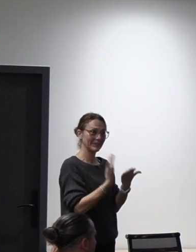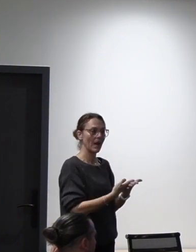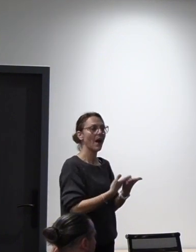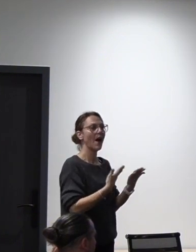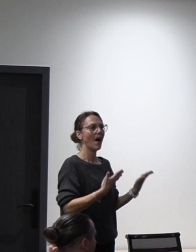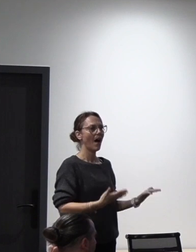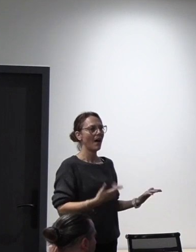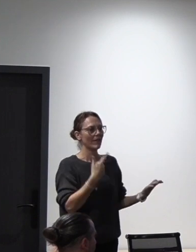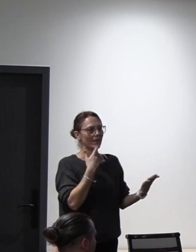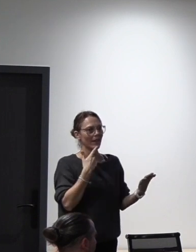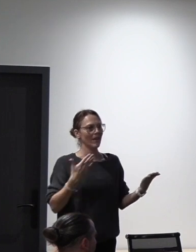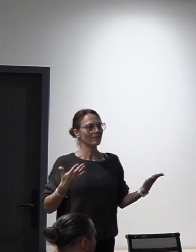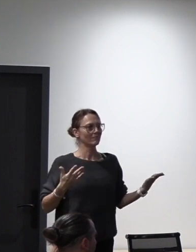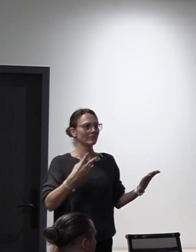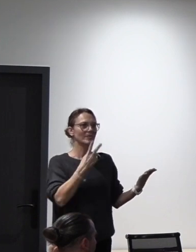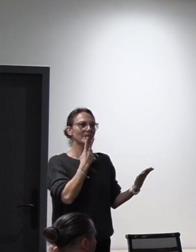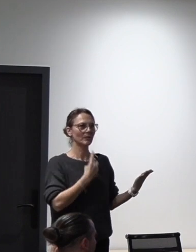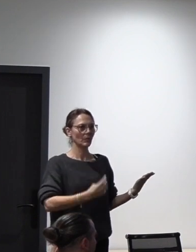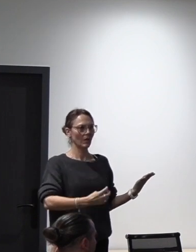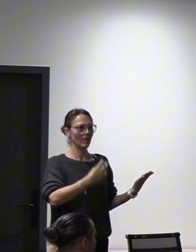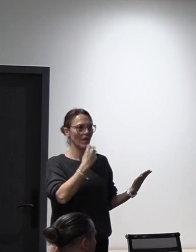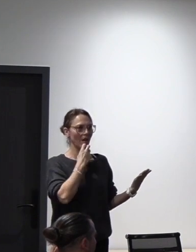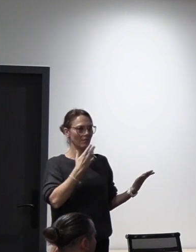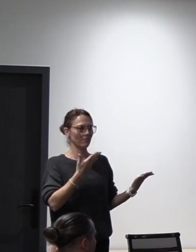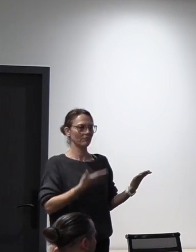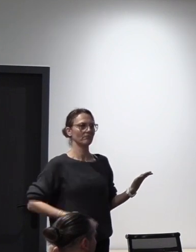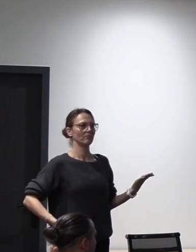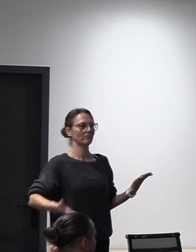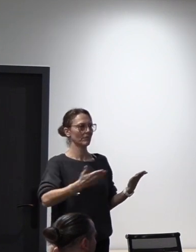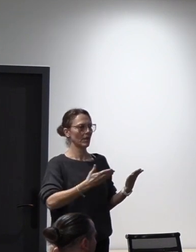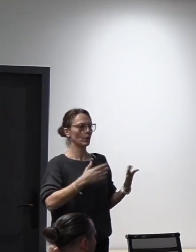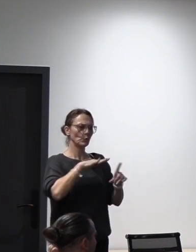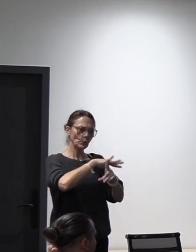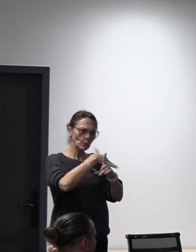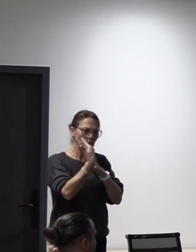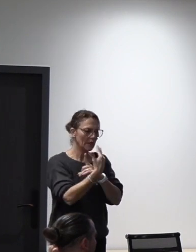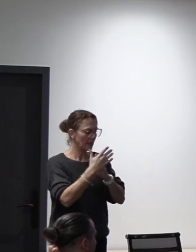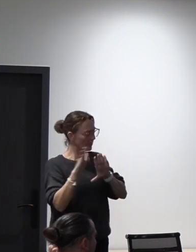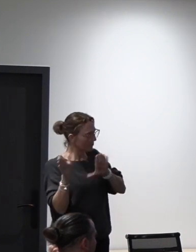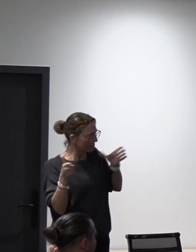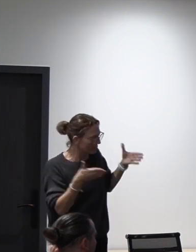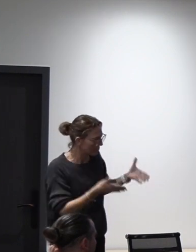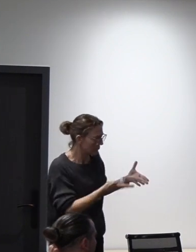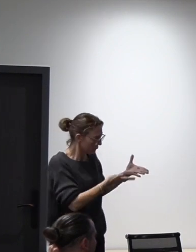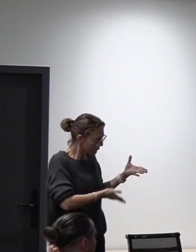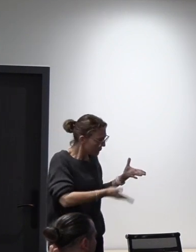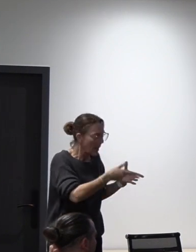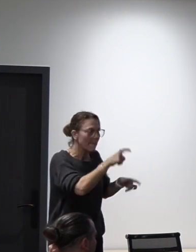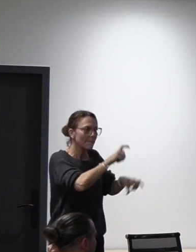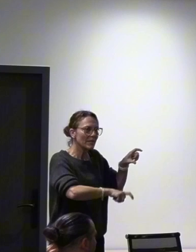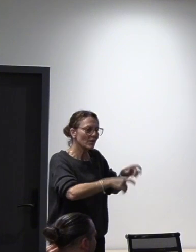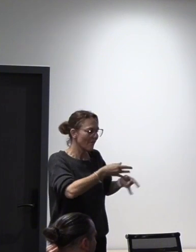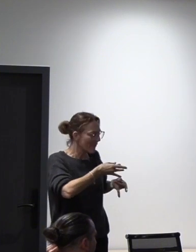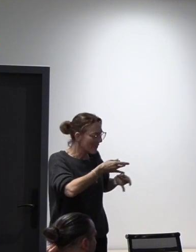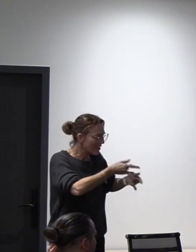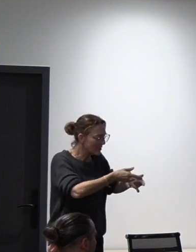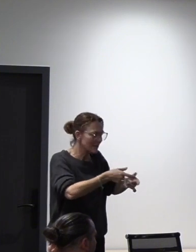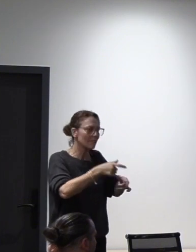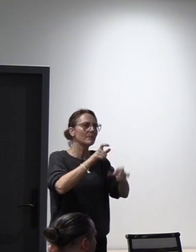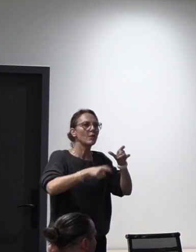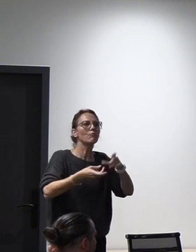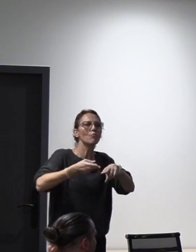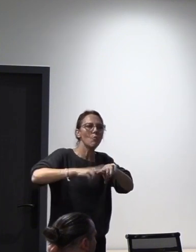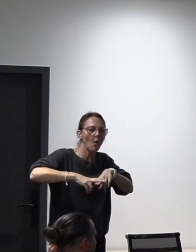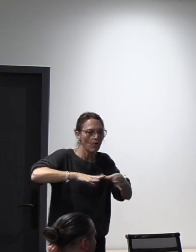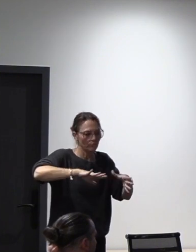son degré de civilisation. Une société qui s'occupe de ces personnes vulnérables, qui s'occupe de ces morts, passons, qui